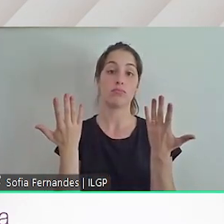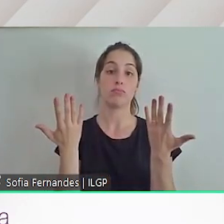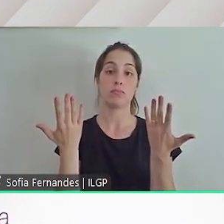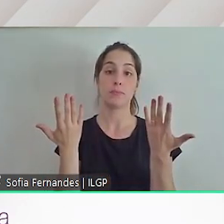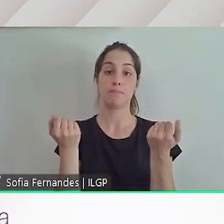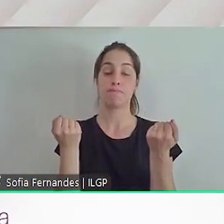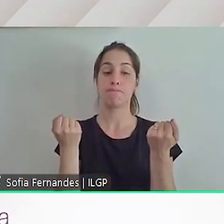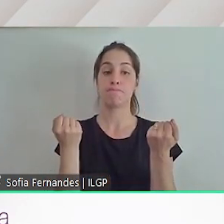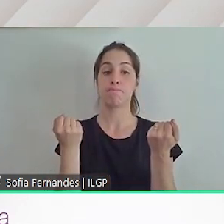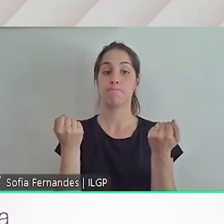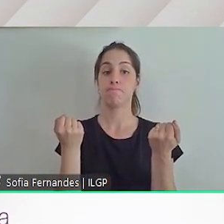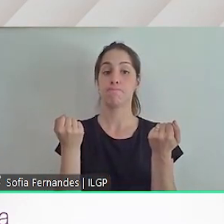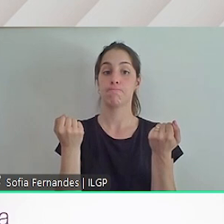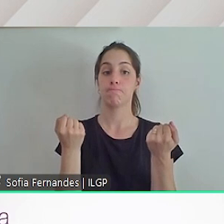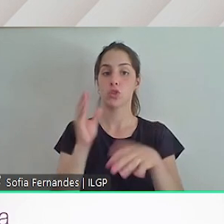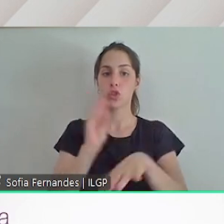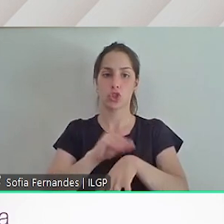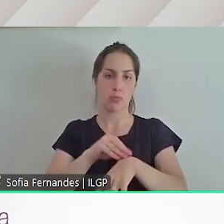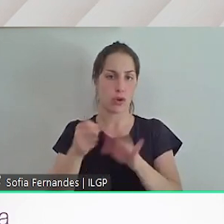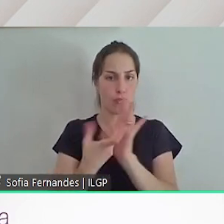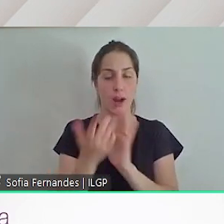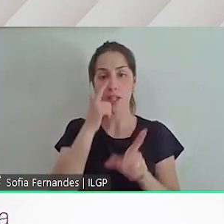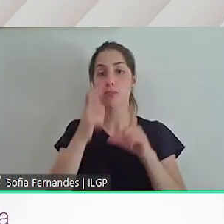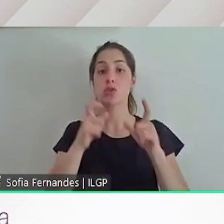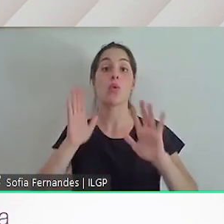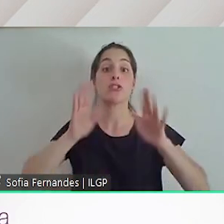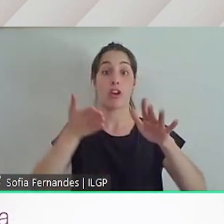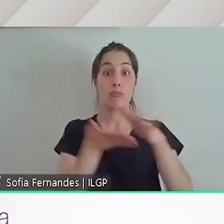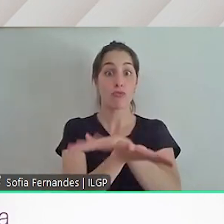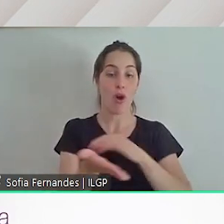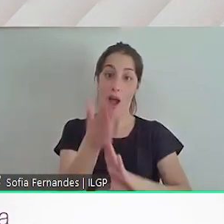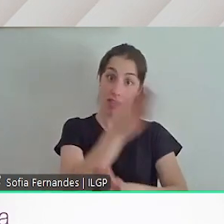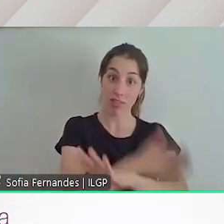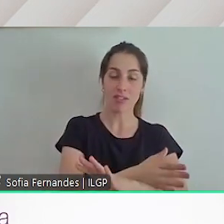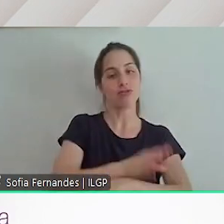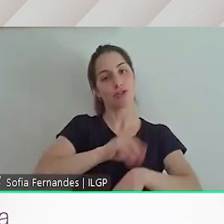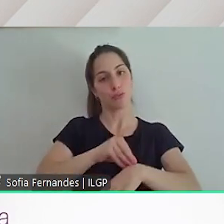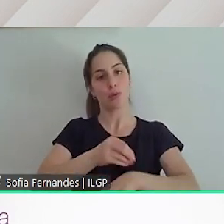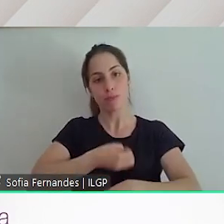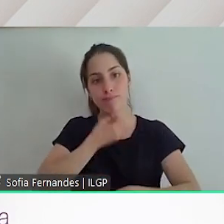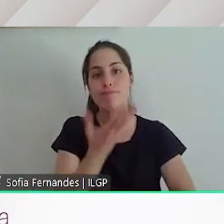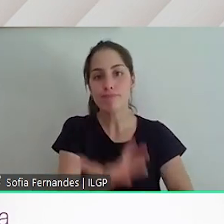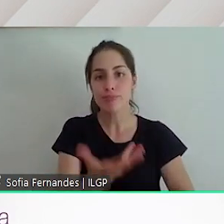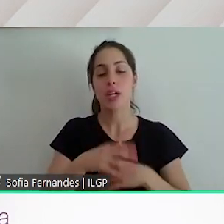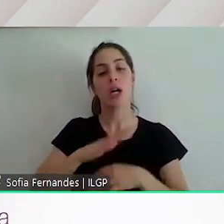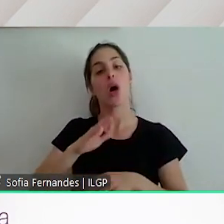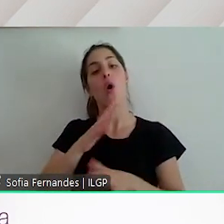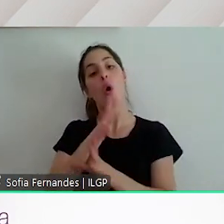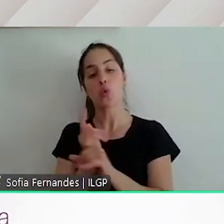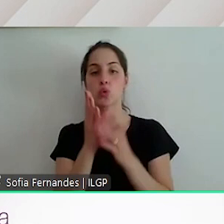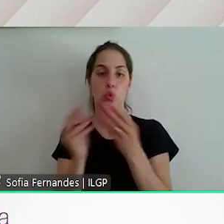designadamente já testemunhos de inspiradores de quem já participou em edições anteriores e outros recursos e